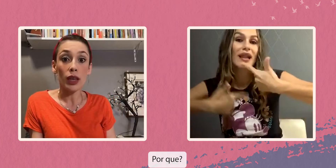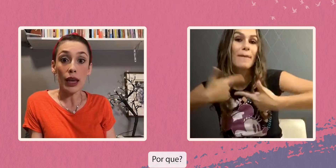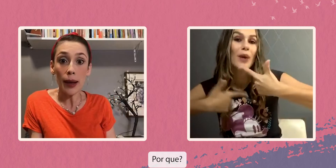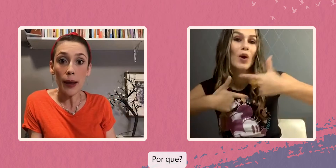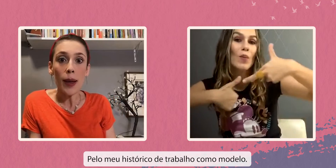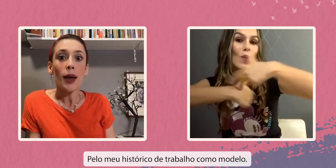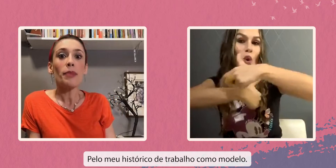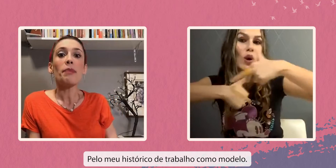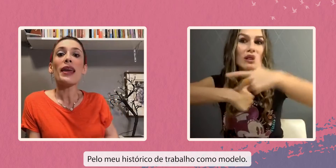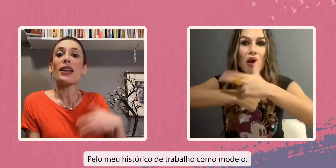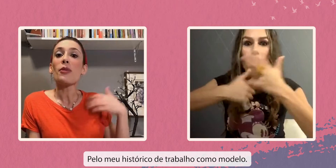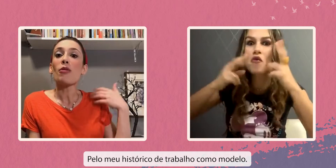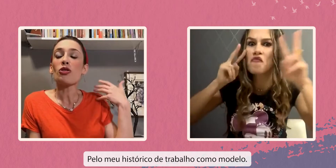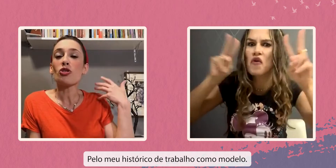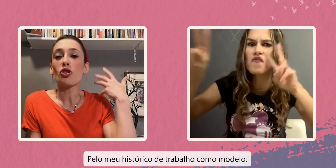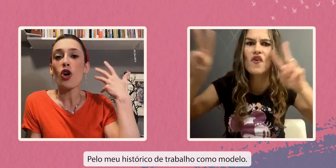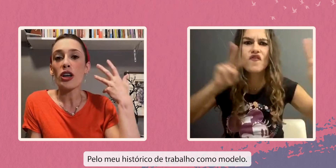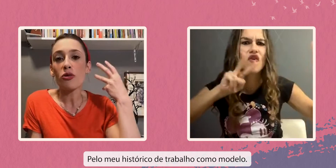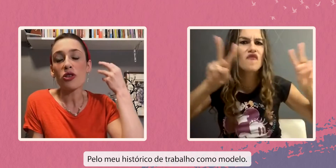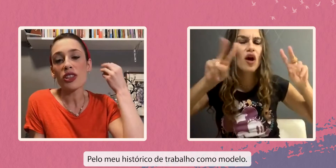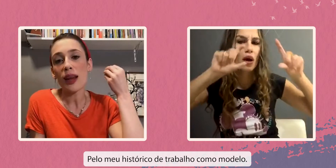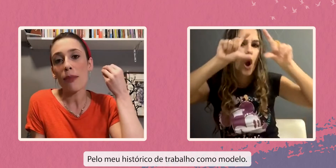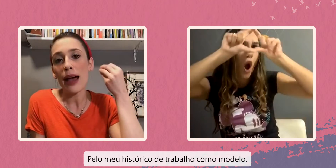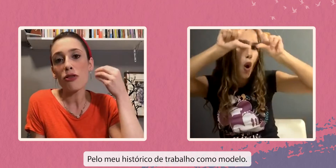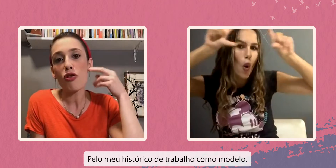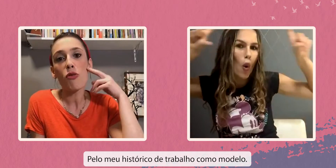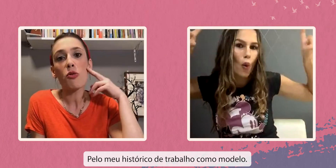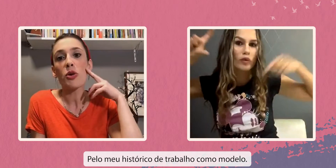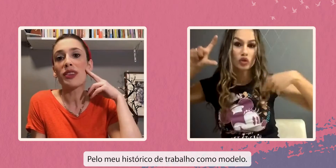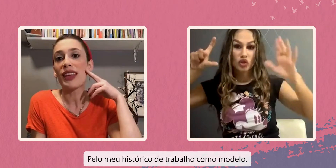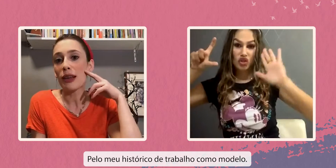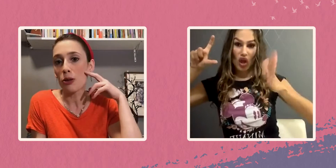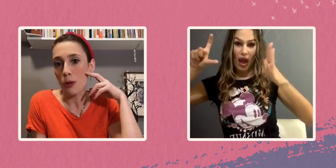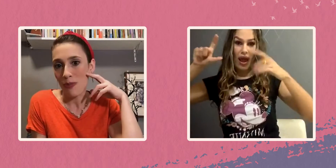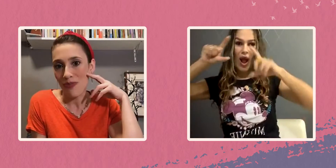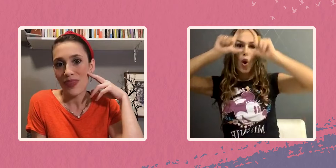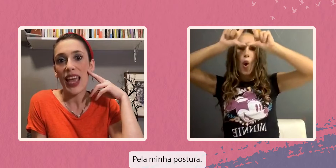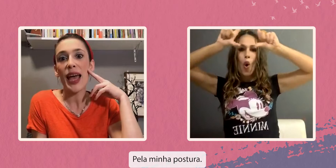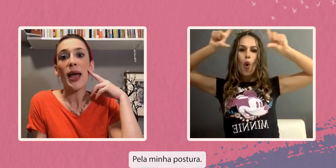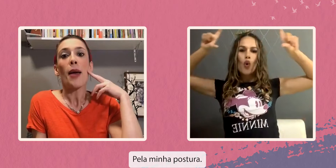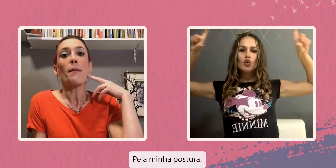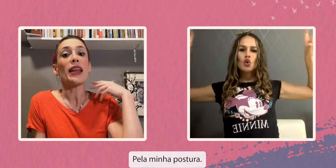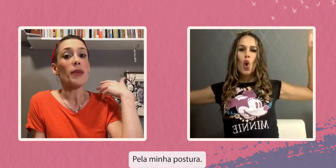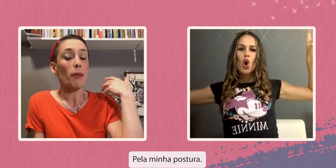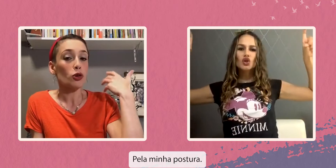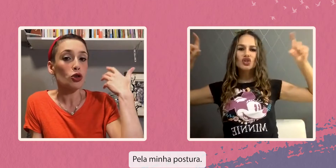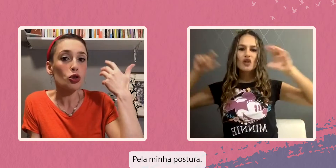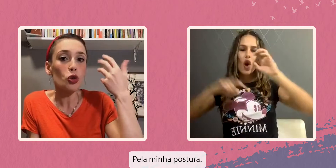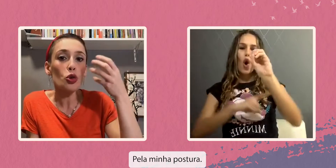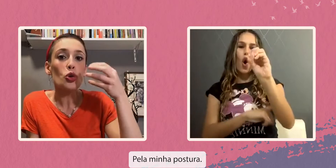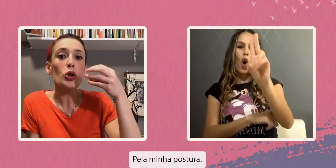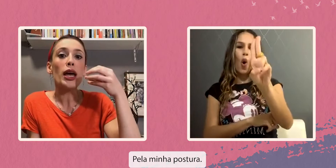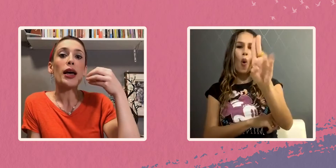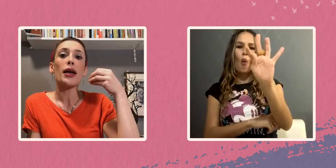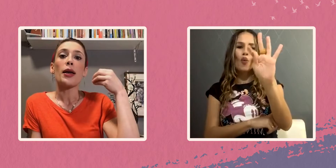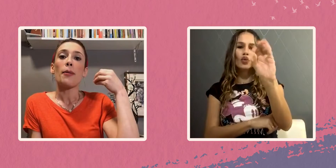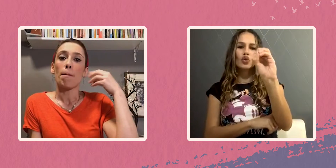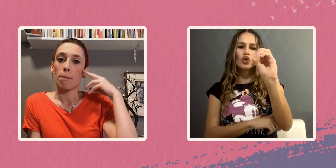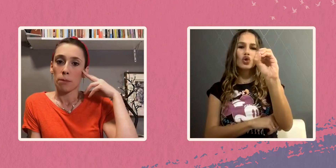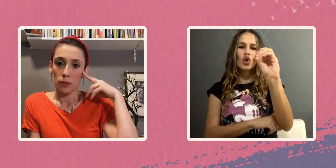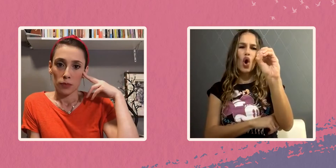Por quê? Pelo meu histórico de trabalho como modelo, né? Pela minha